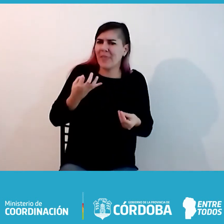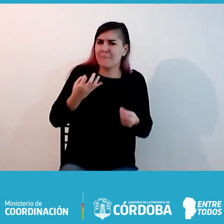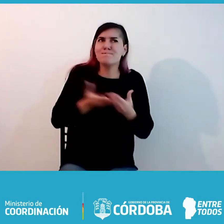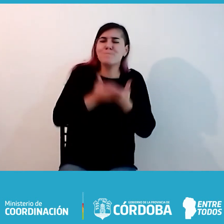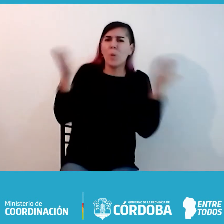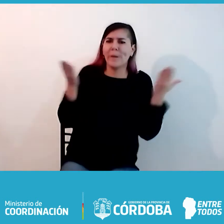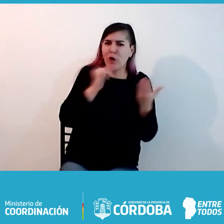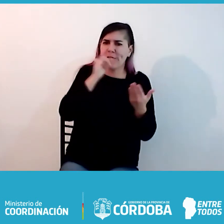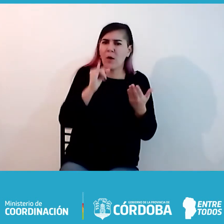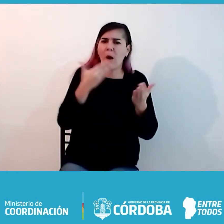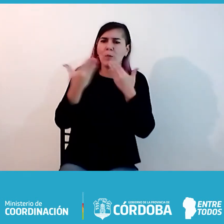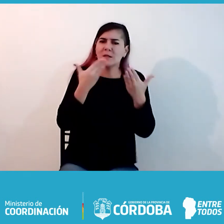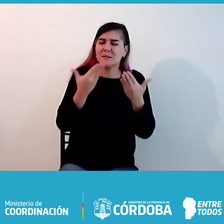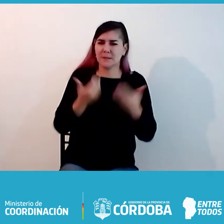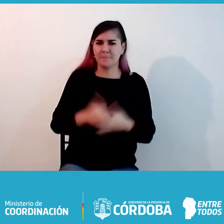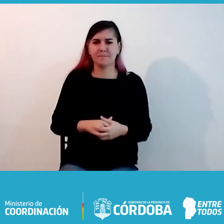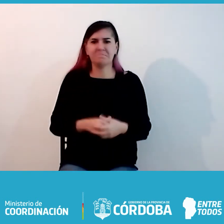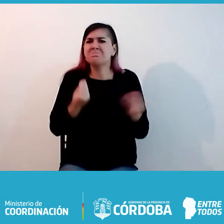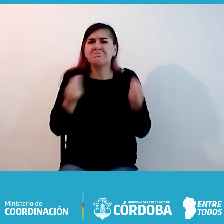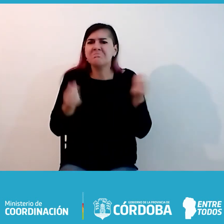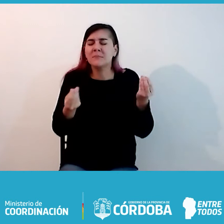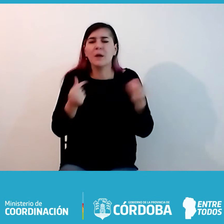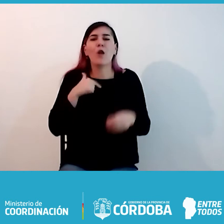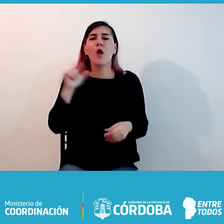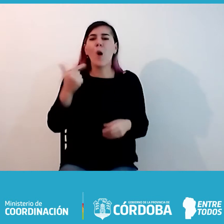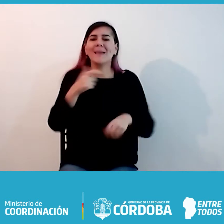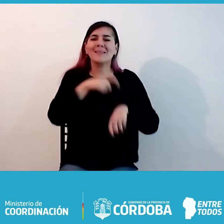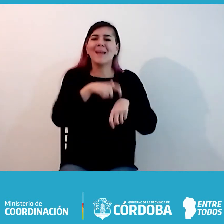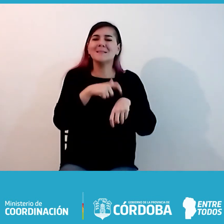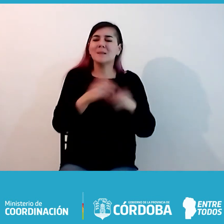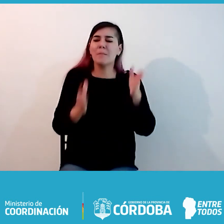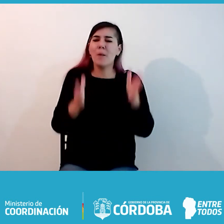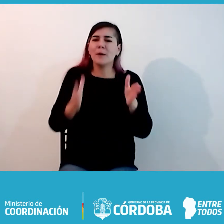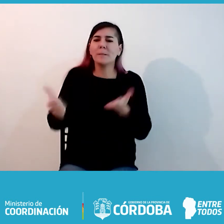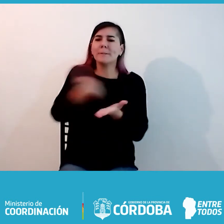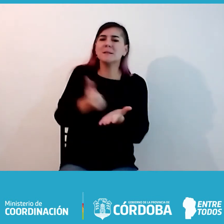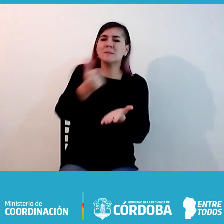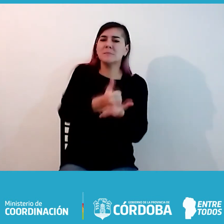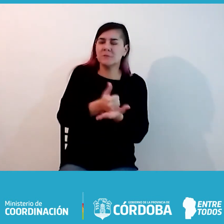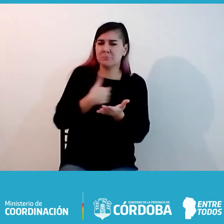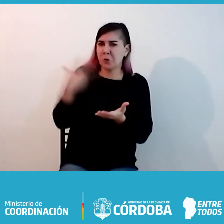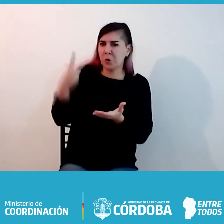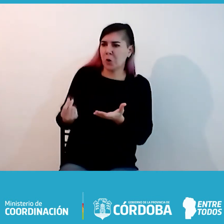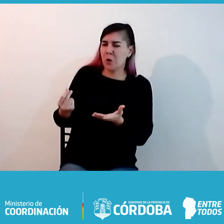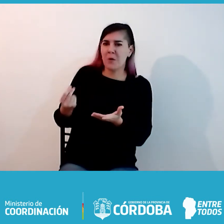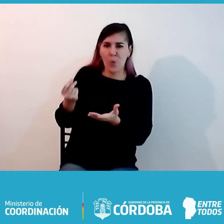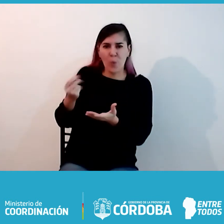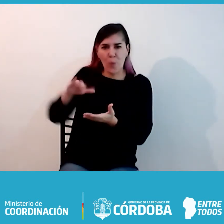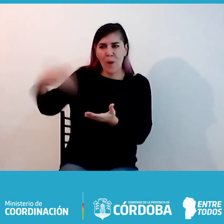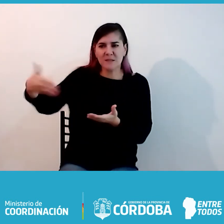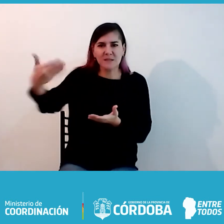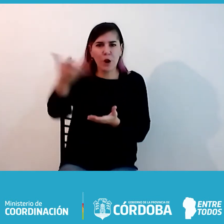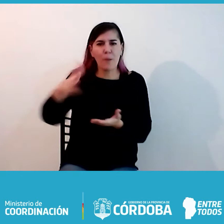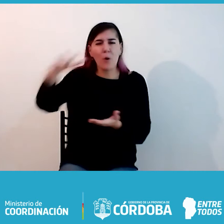audiencia? ¿Por qué no ha habido instancia de participación? Se nos ha negado ello a instancia de los vecinos y población